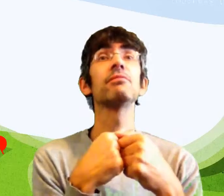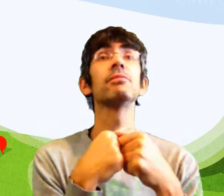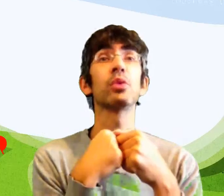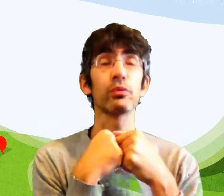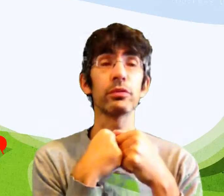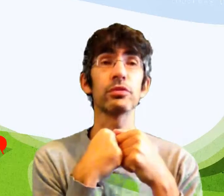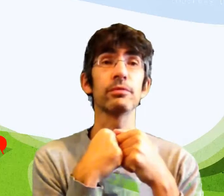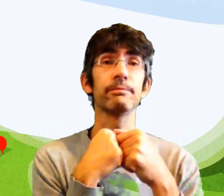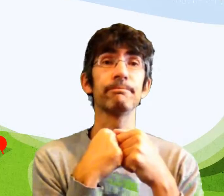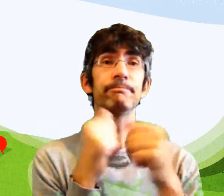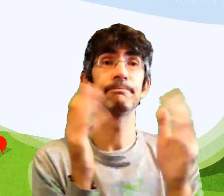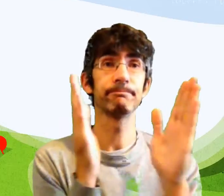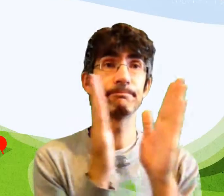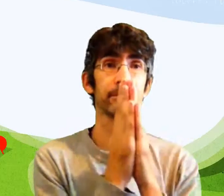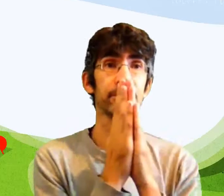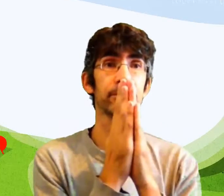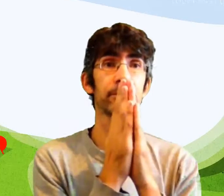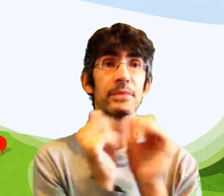frentes